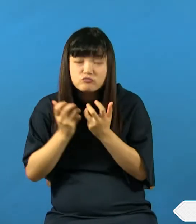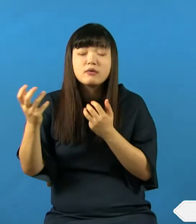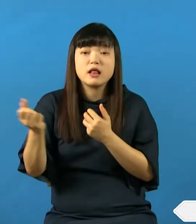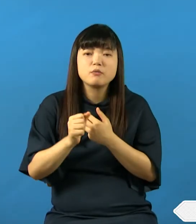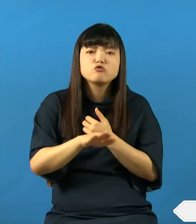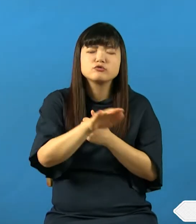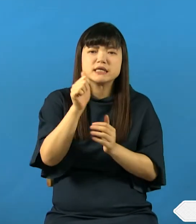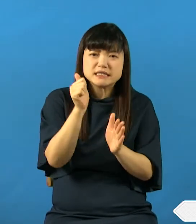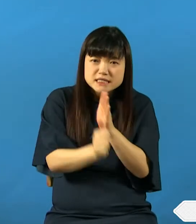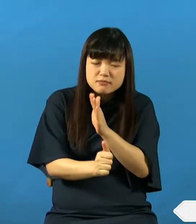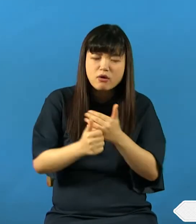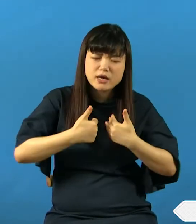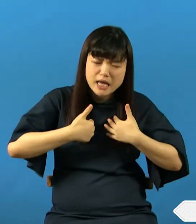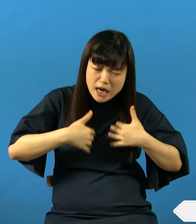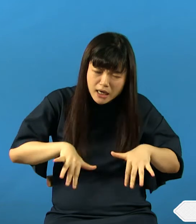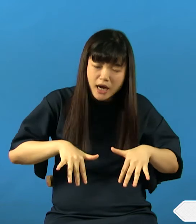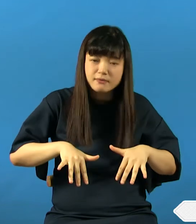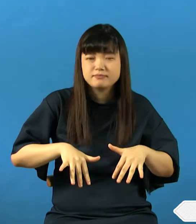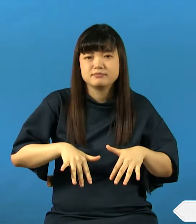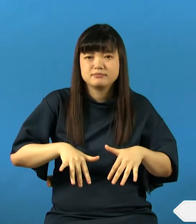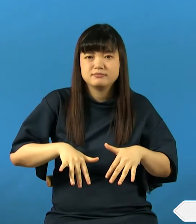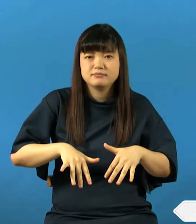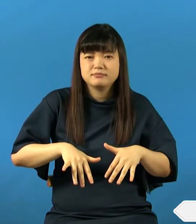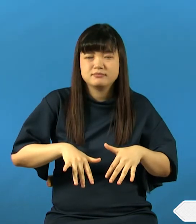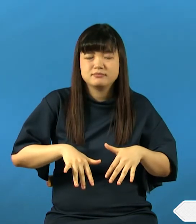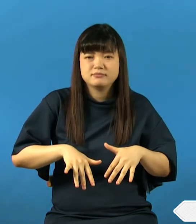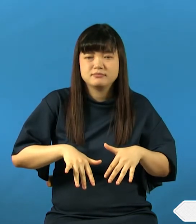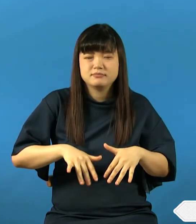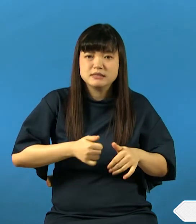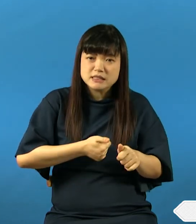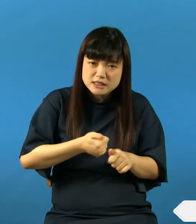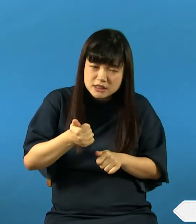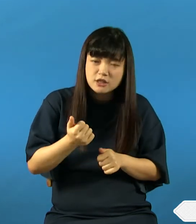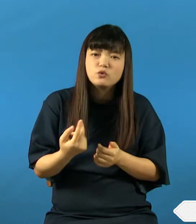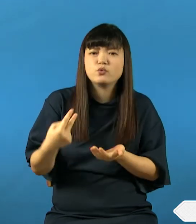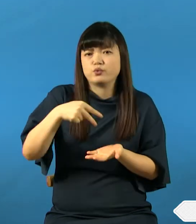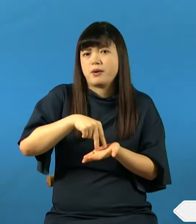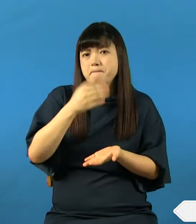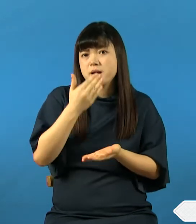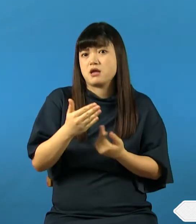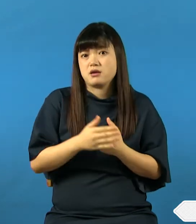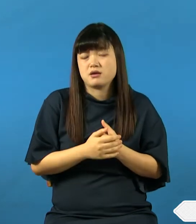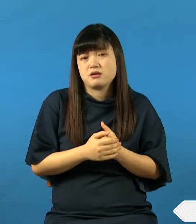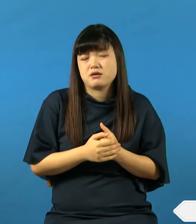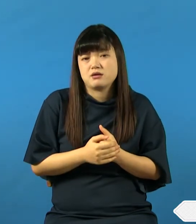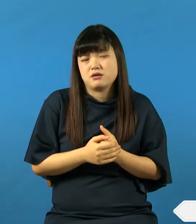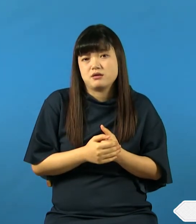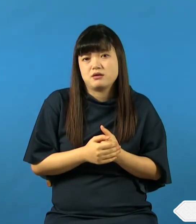성령 충만함으로 우리의 실패와 연약함을 딛고 일어설 수 있기 때문에,